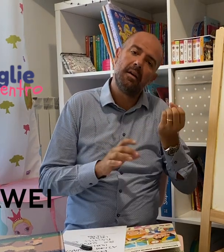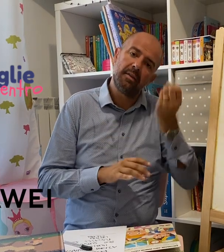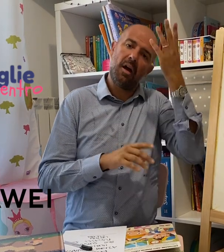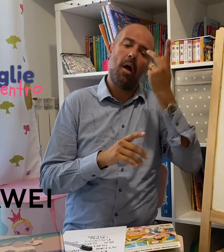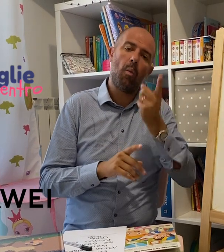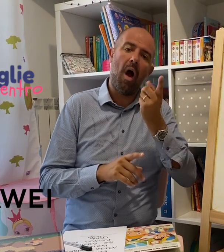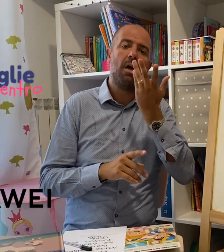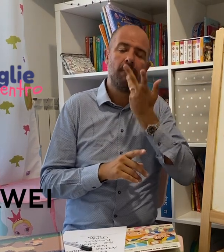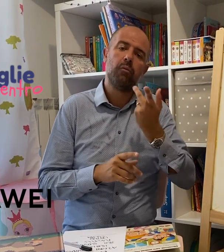idea vuole